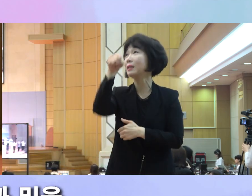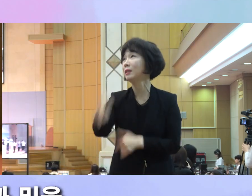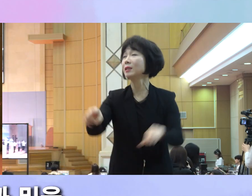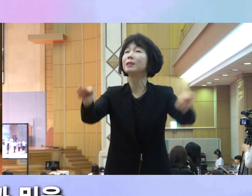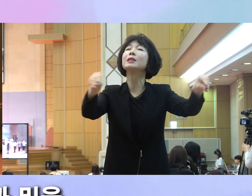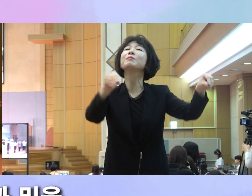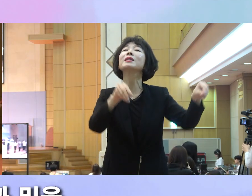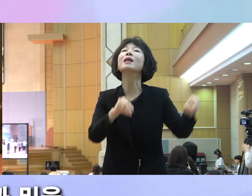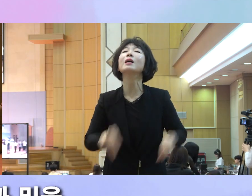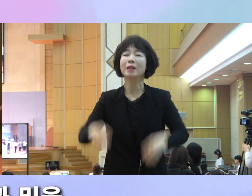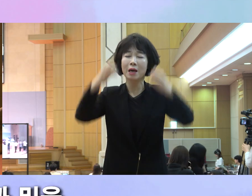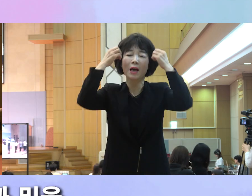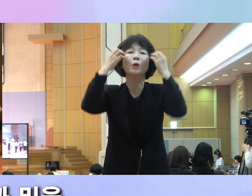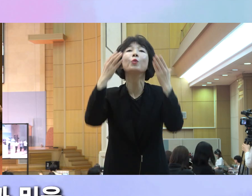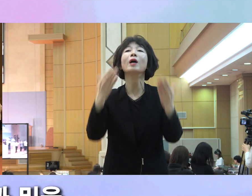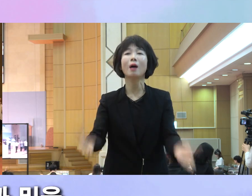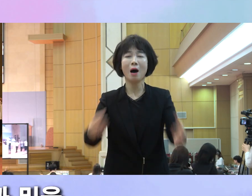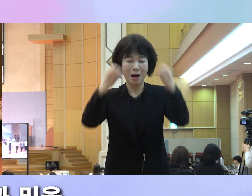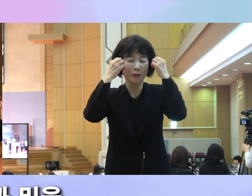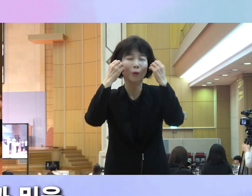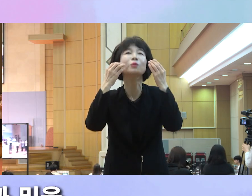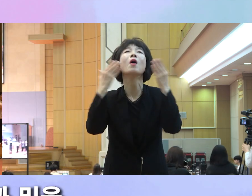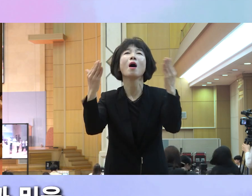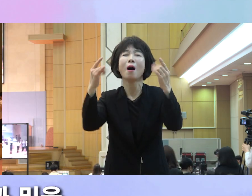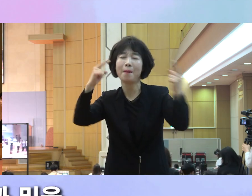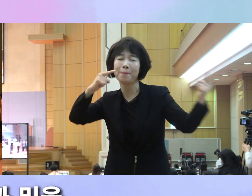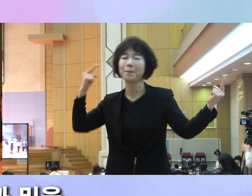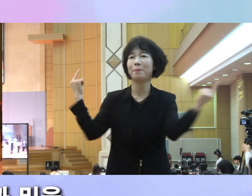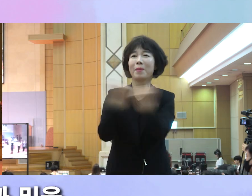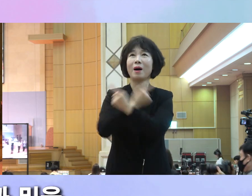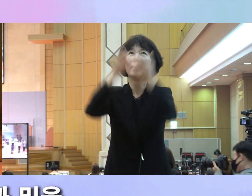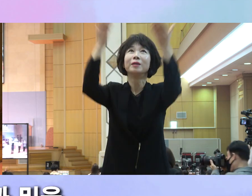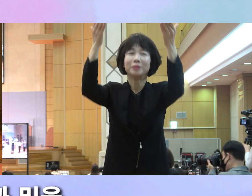진리의 말씀 이 땅 새롭게 하소서.